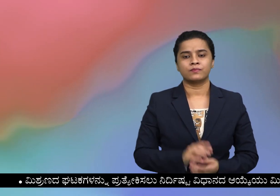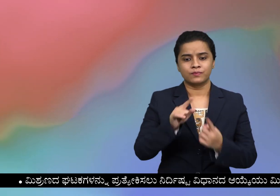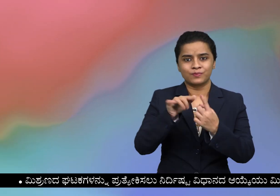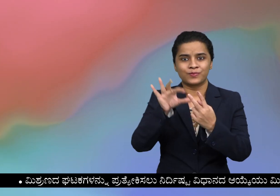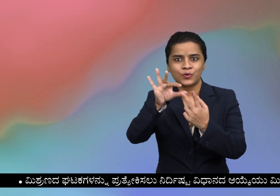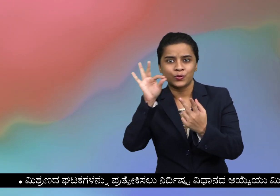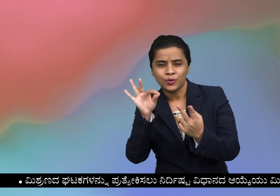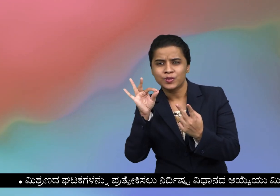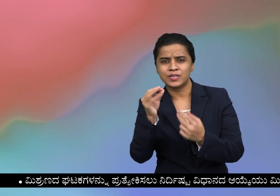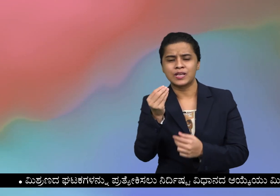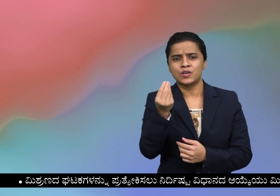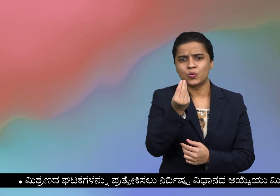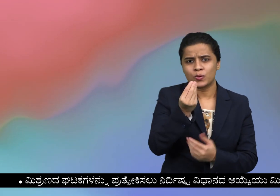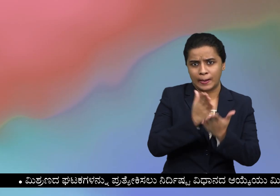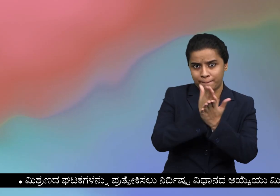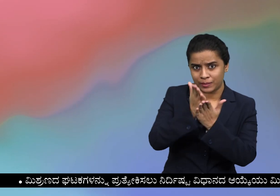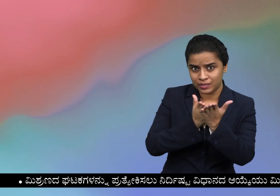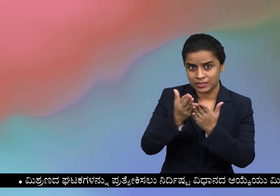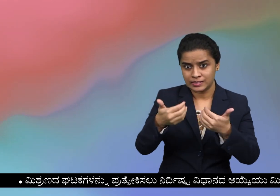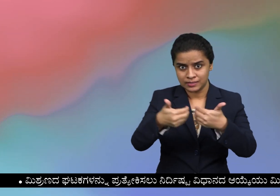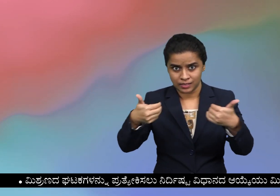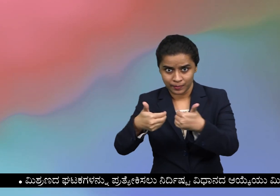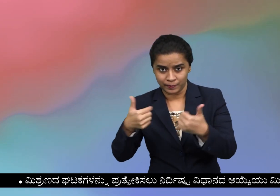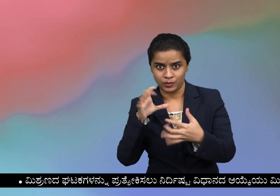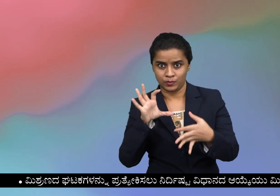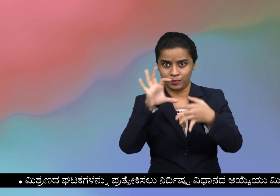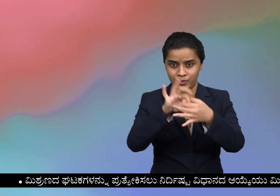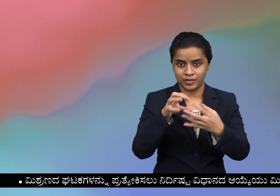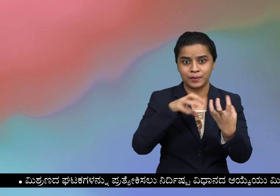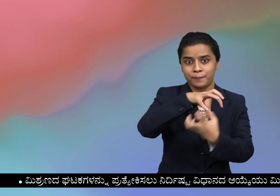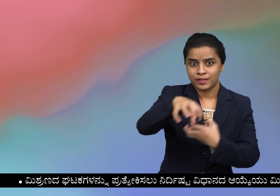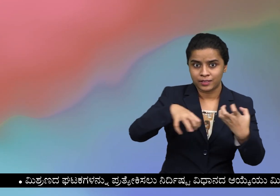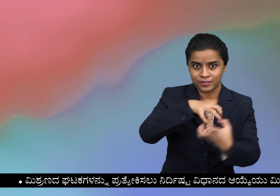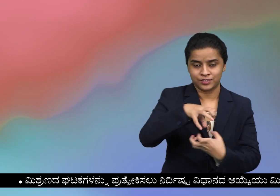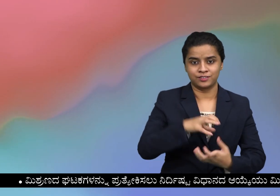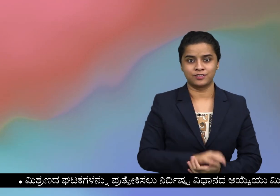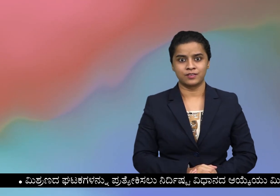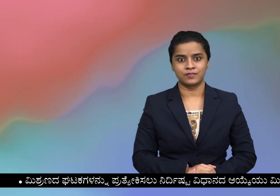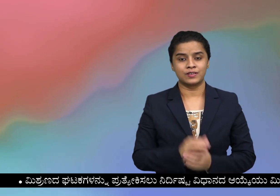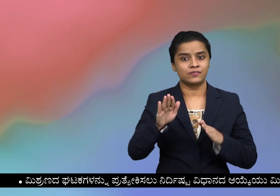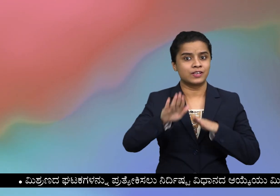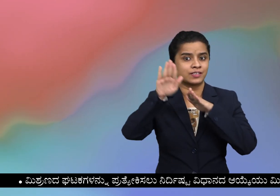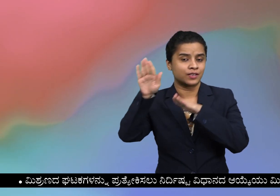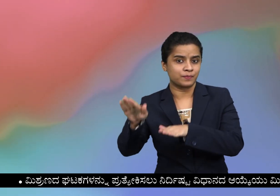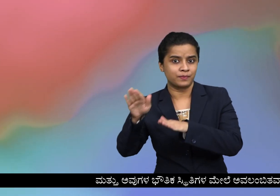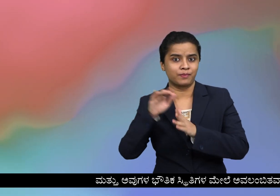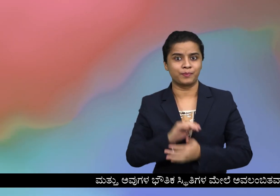ಮಿಶ್ರಣದ ಘಟಕಗಳನ್ನು ಪ್ರತ್ಯೇಕಿಸಲು ನಿರ್ದಿಷ್ಟ ವಿಧಾನದ ಆಯ್ಕೆಯು ಮಿಶ್ರಣದ ಘಟಕಗಳ ಗುಣಲಕ್ಷಣಗಳು ಮತ್ತು